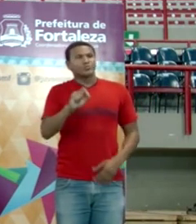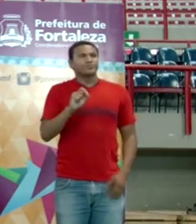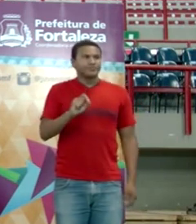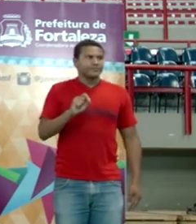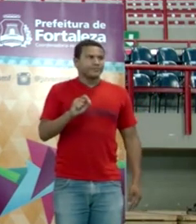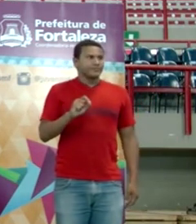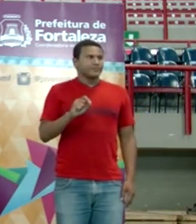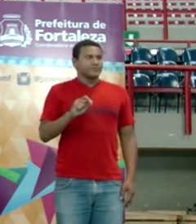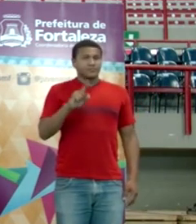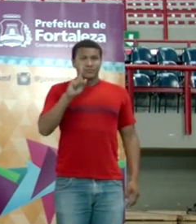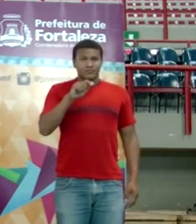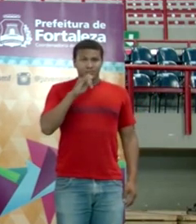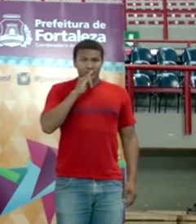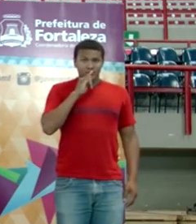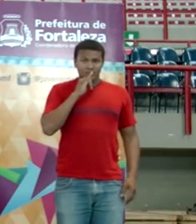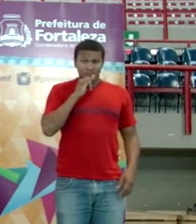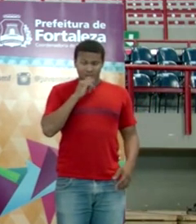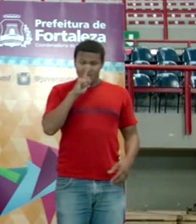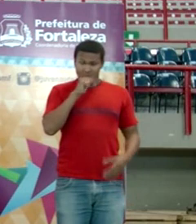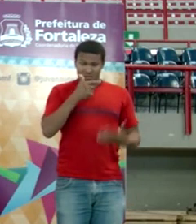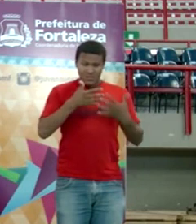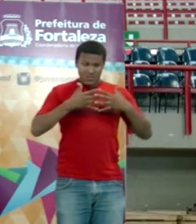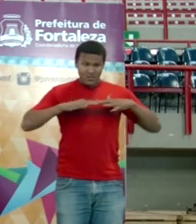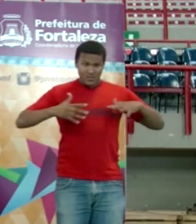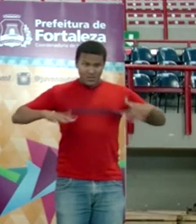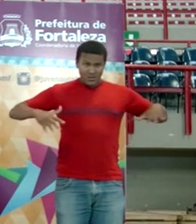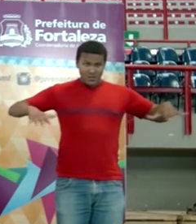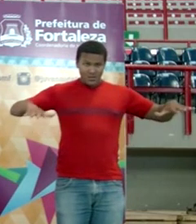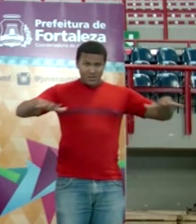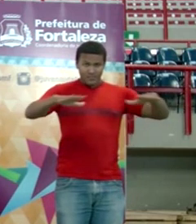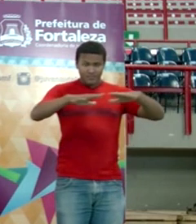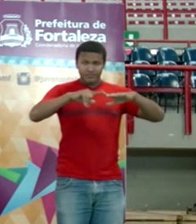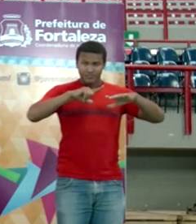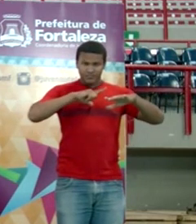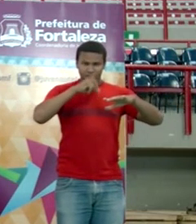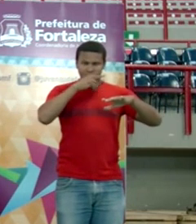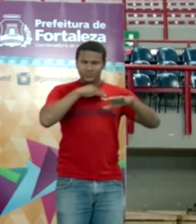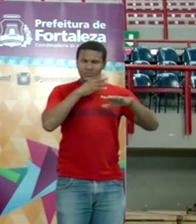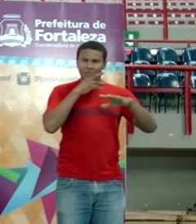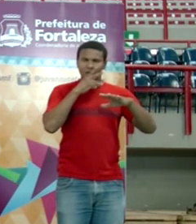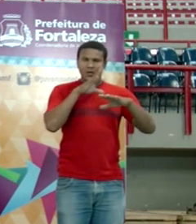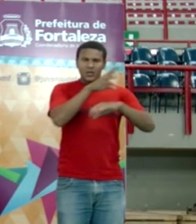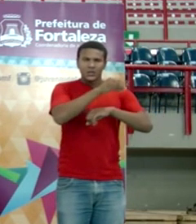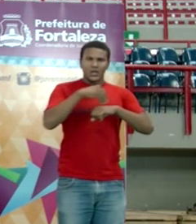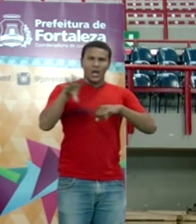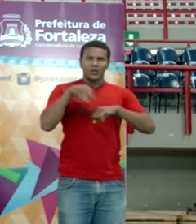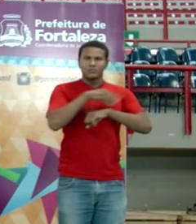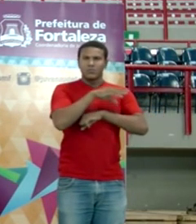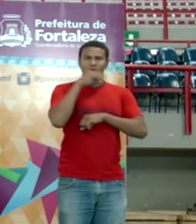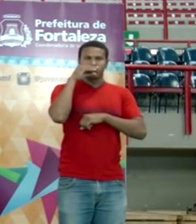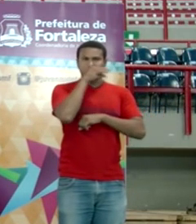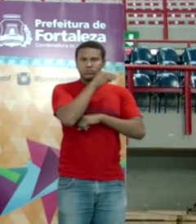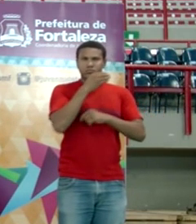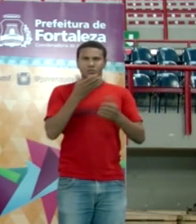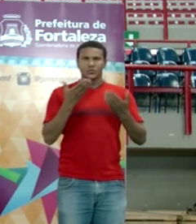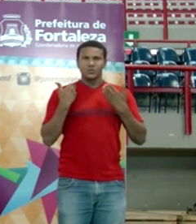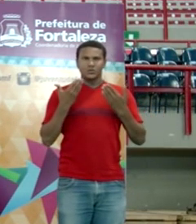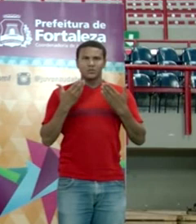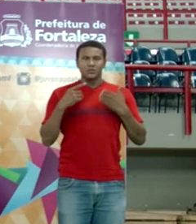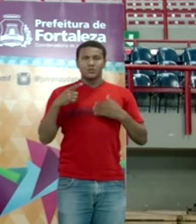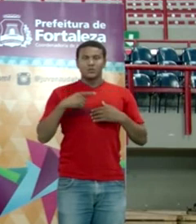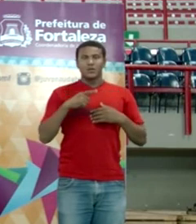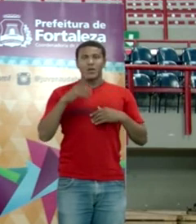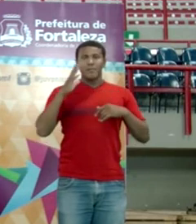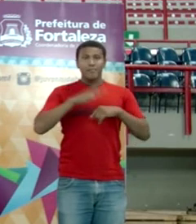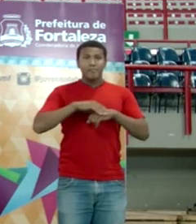a contribuição dos oceanos para esse transporte de calor para os polos é maior nas regiões tropicais, enquanto que